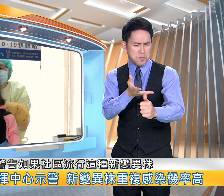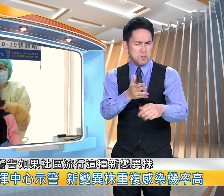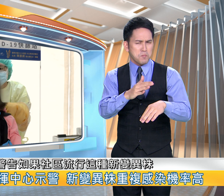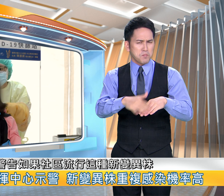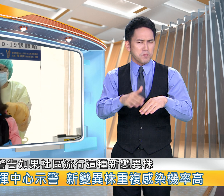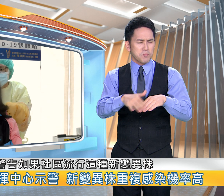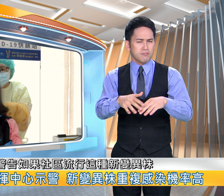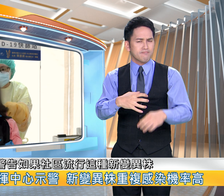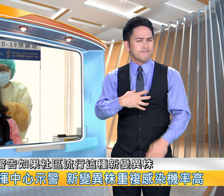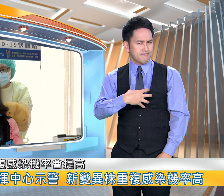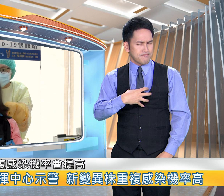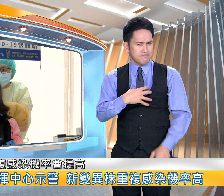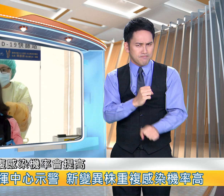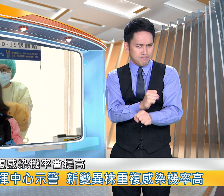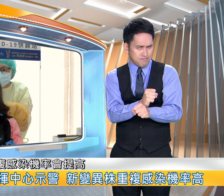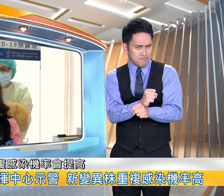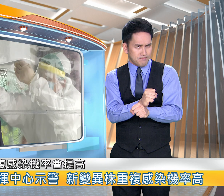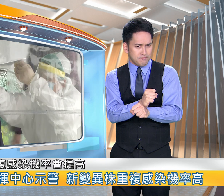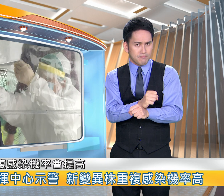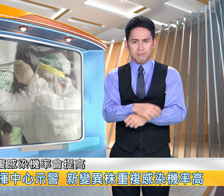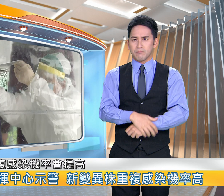株重复感染几率会提高。